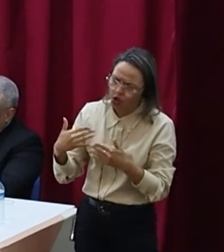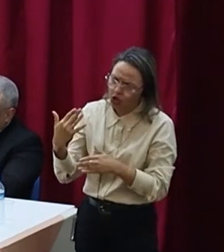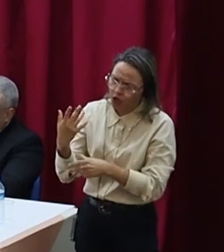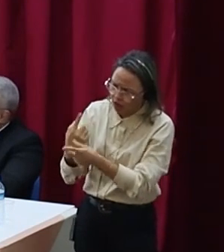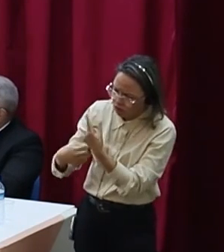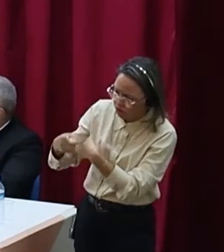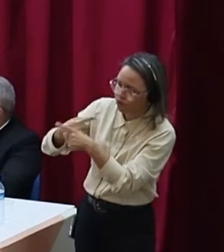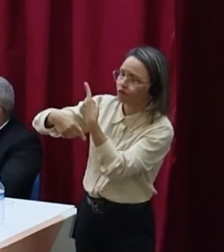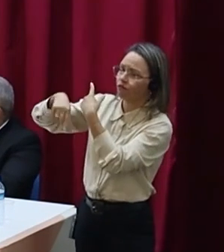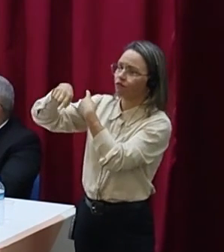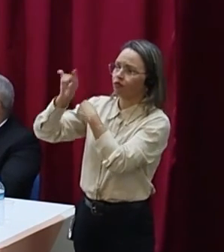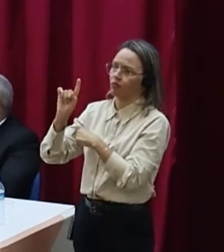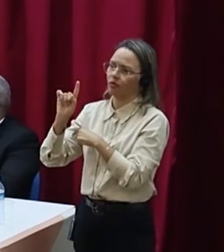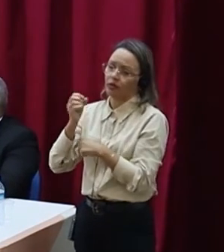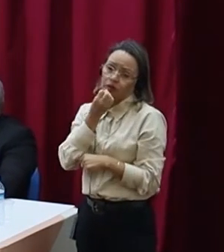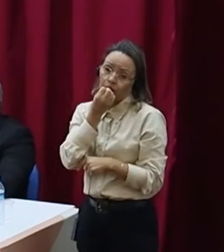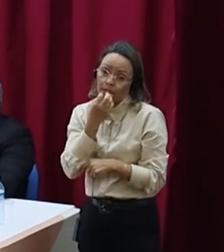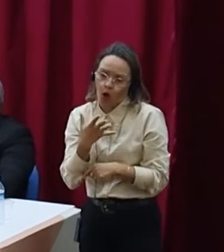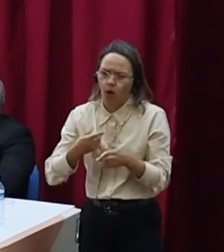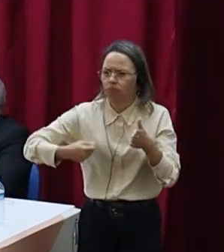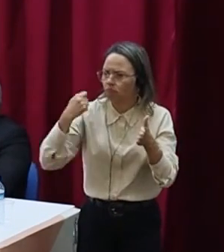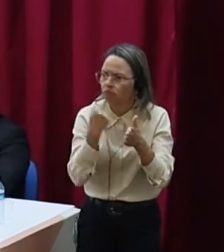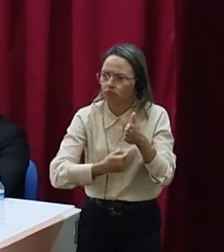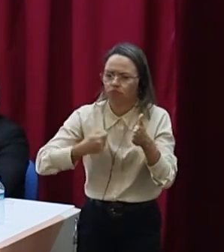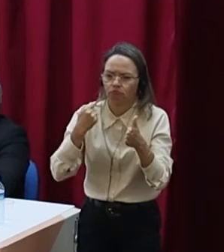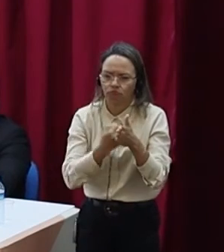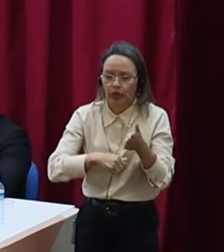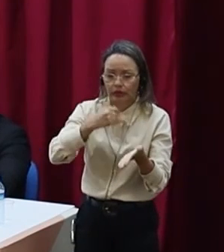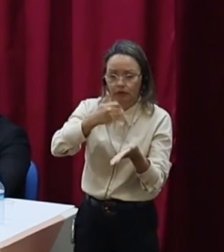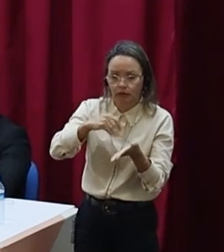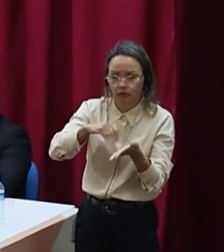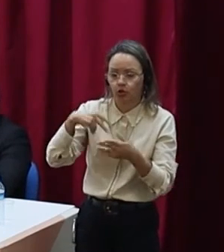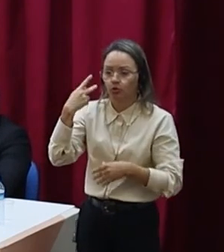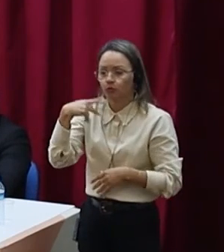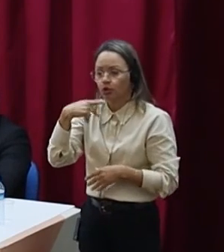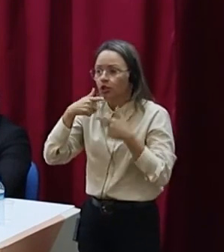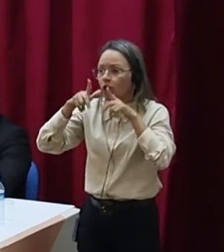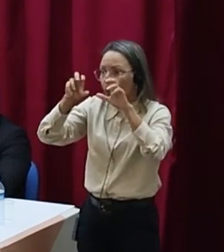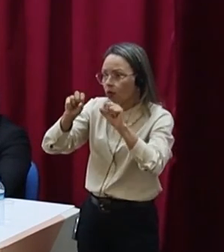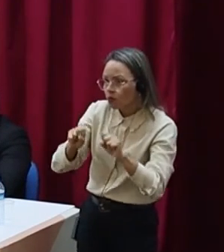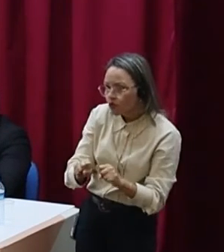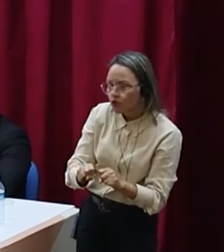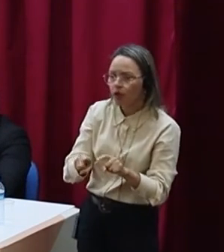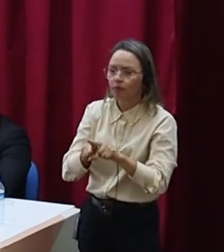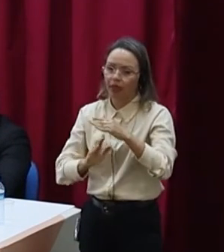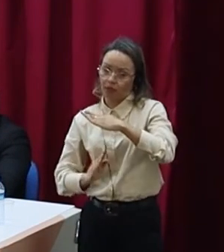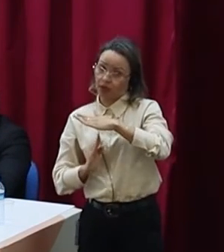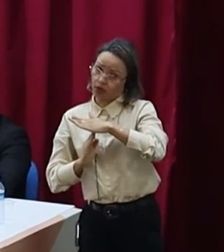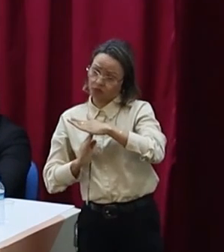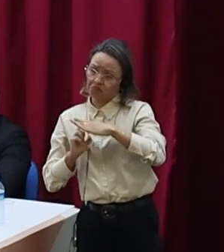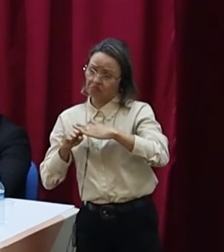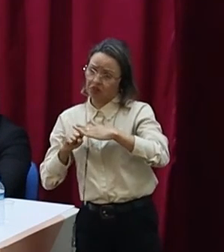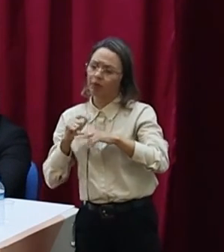Estamos avanzando, hay activismo, Secretaría de Políticas Lingüísticas dentro de sus limitaciones está trabajando y